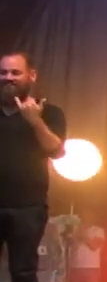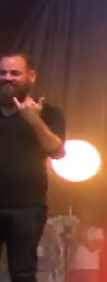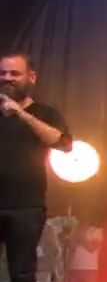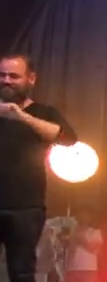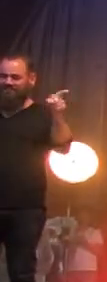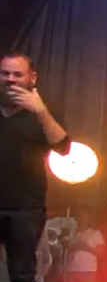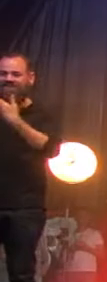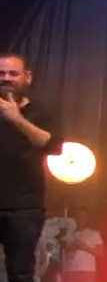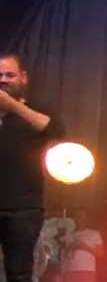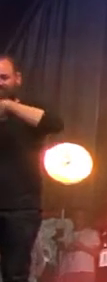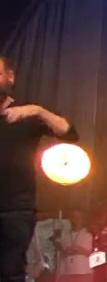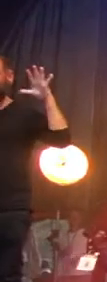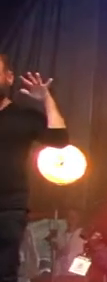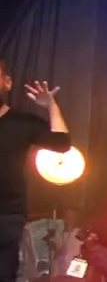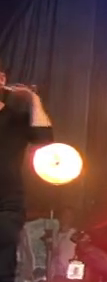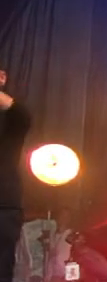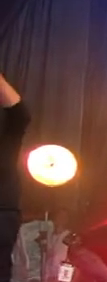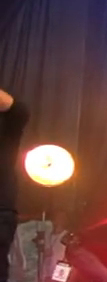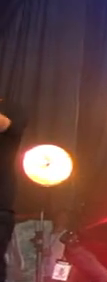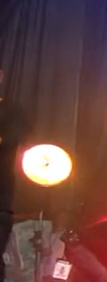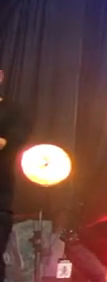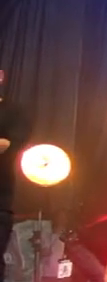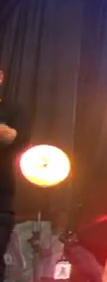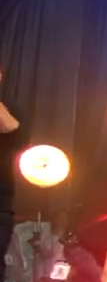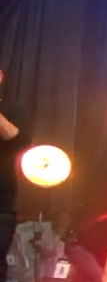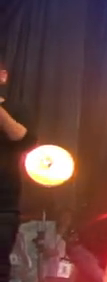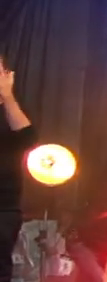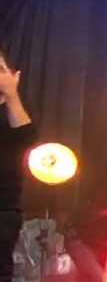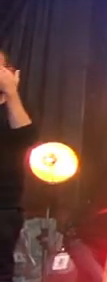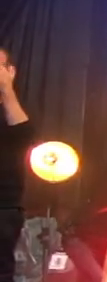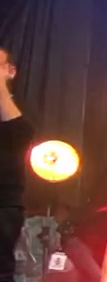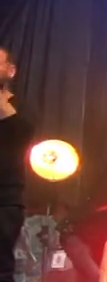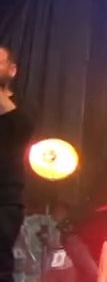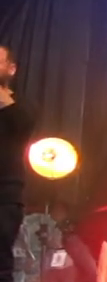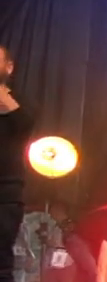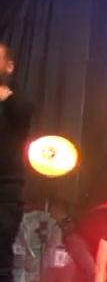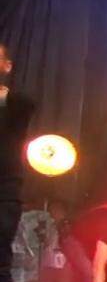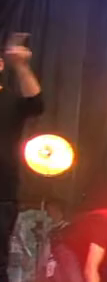zusammengekommen 242.000 Menschen!